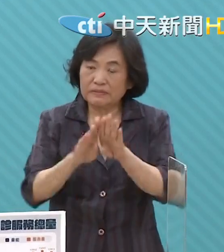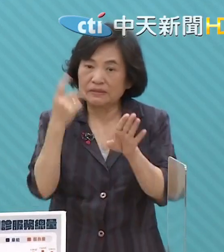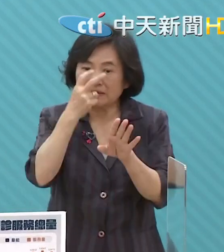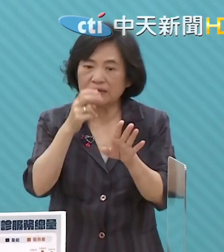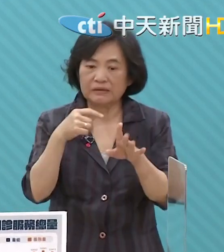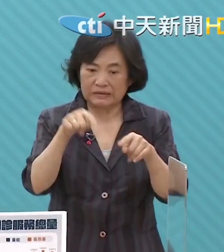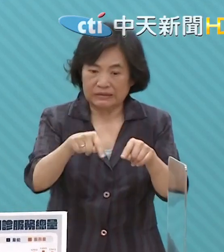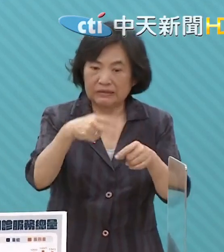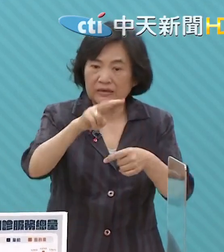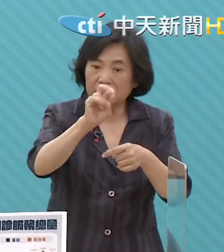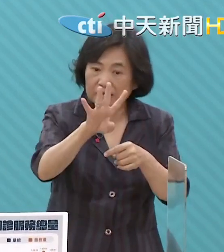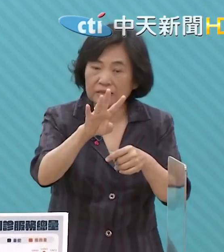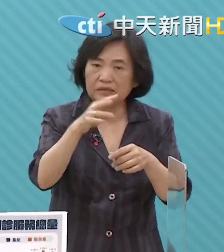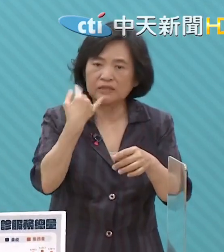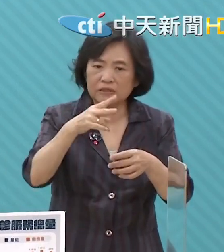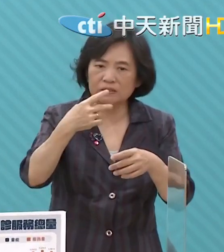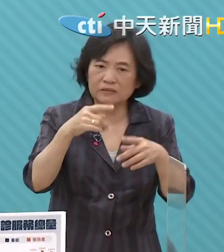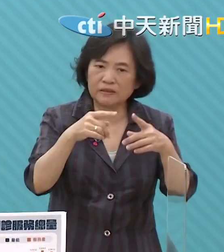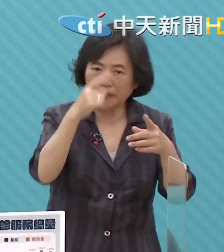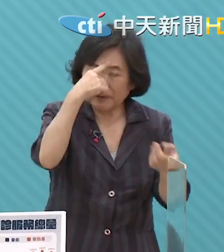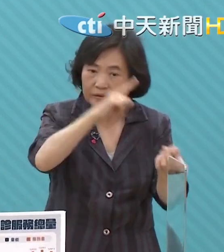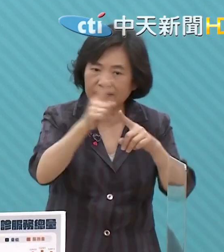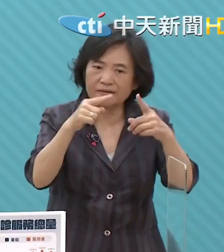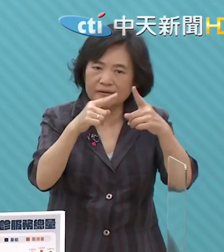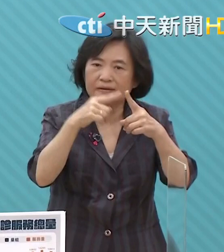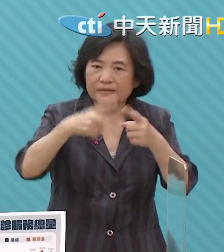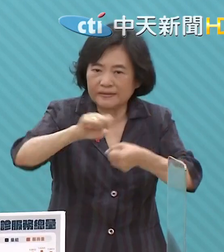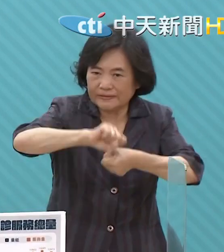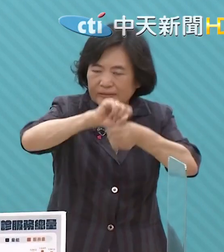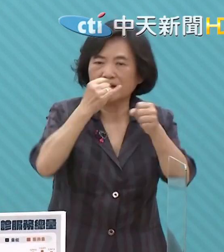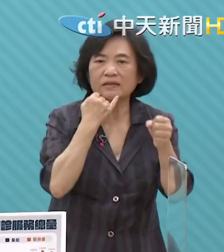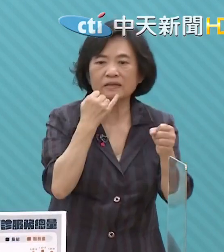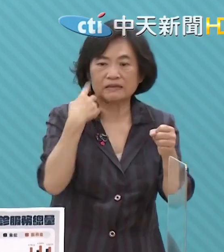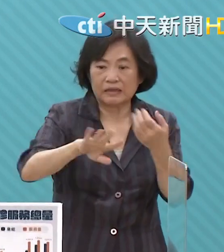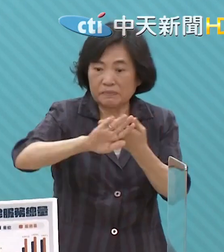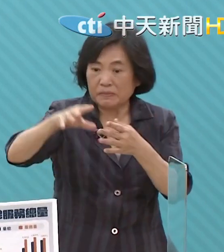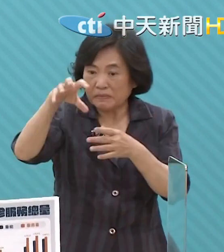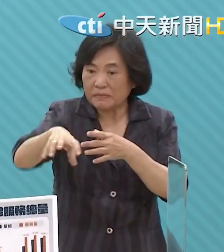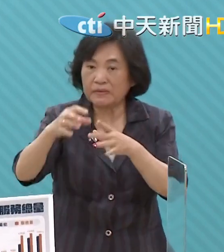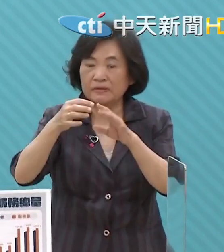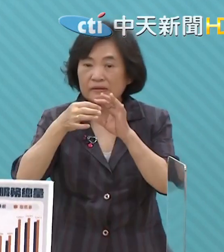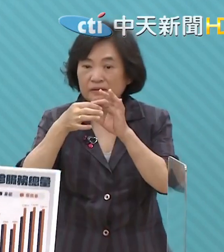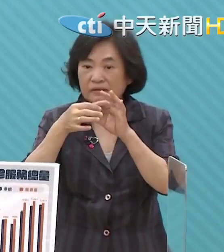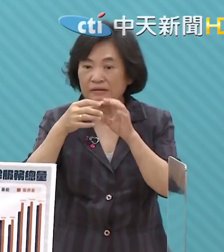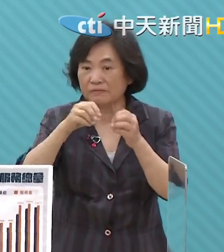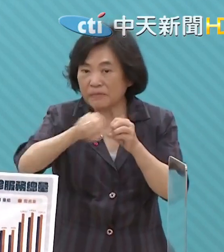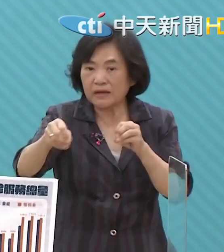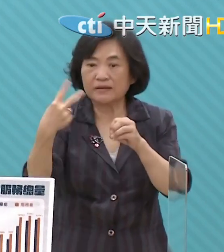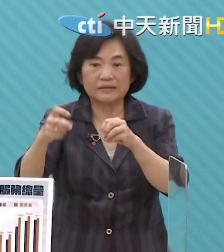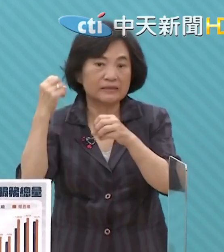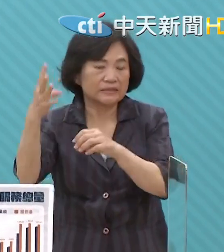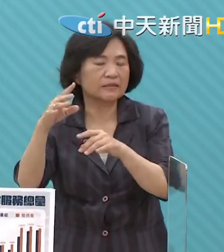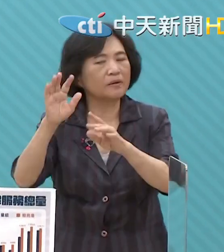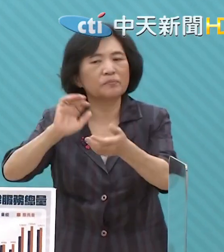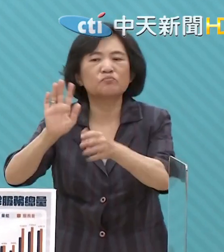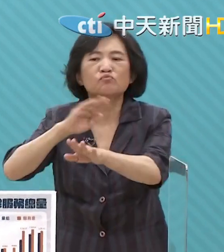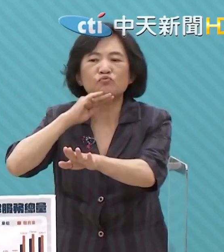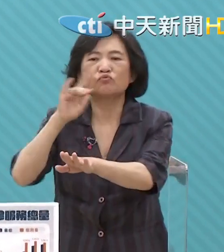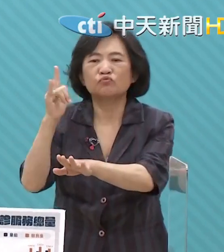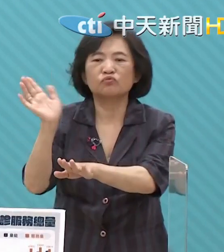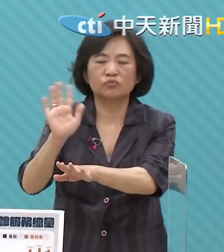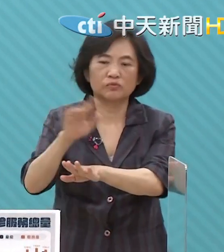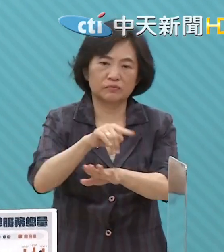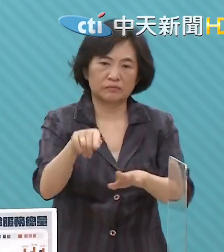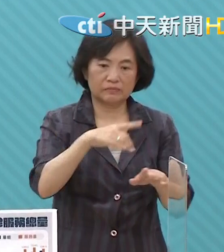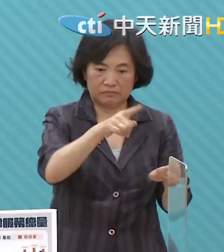量能再往上拉，因为这样会比较有效。那所以，只要我们这个防疫急门诊还能够有效的